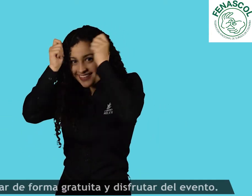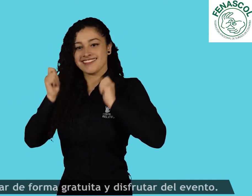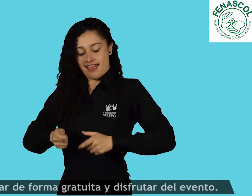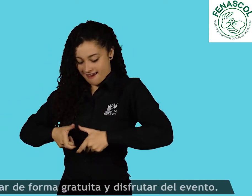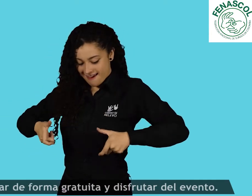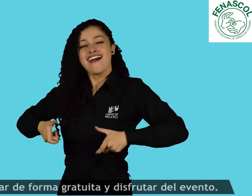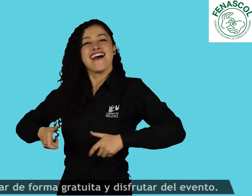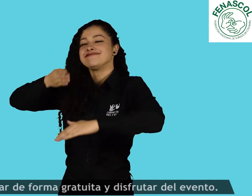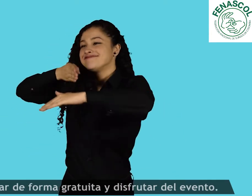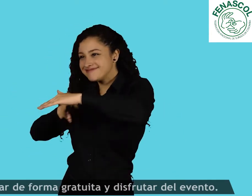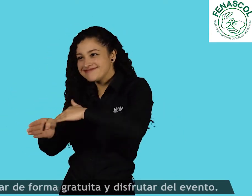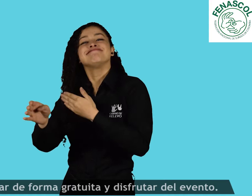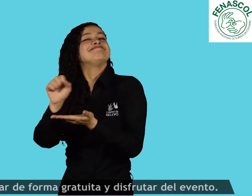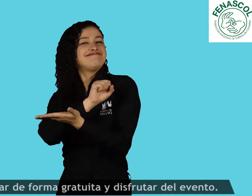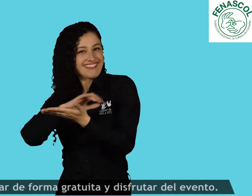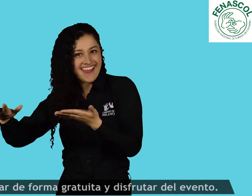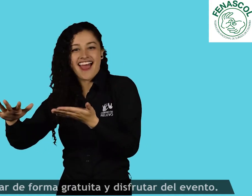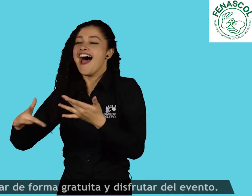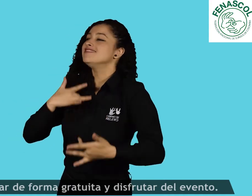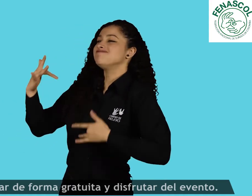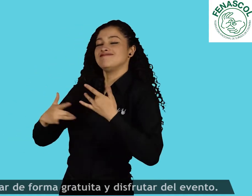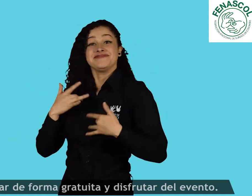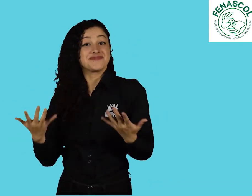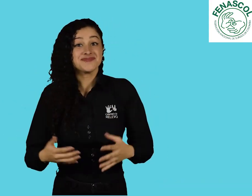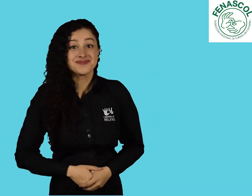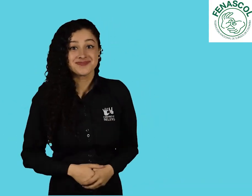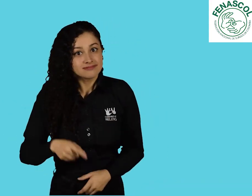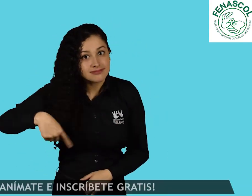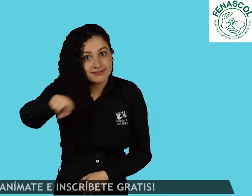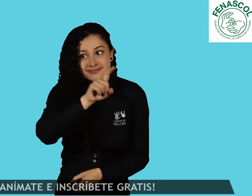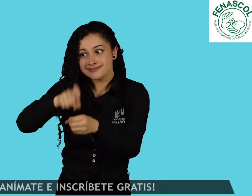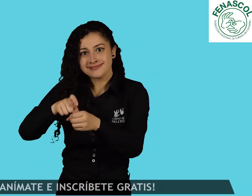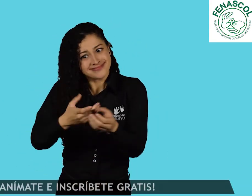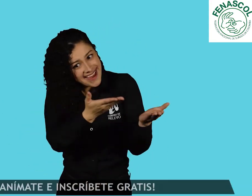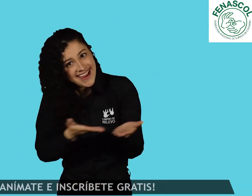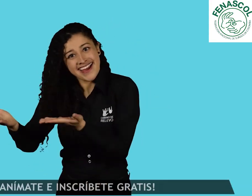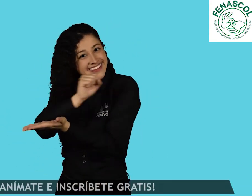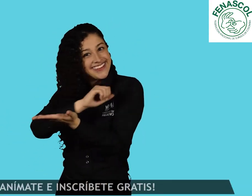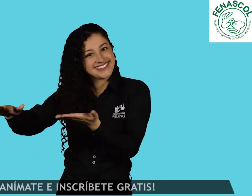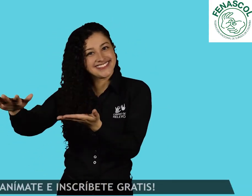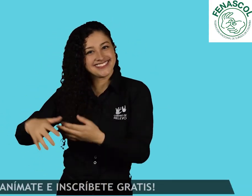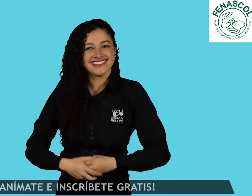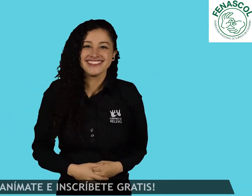y disfrutar del evento. ¡Anímate e inscríbete gratis!